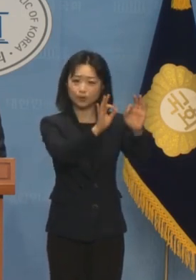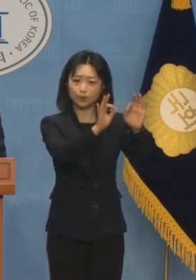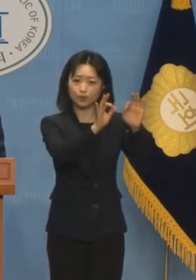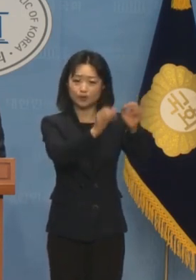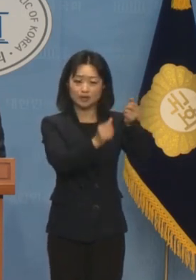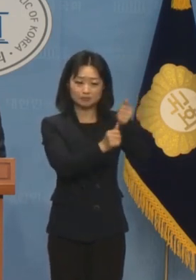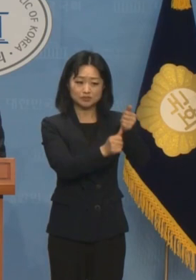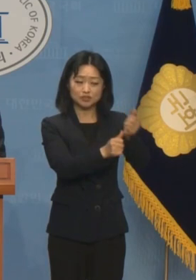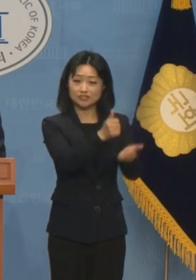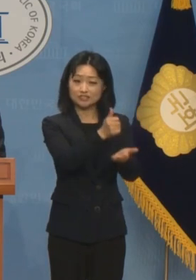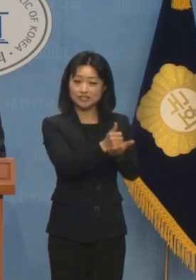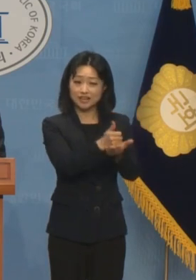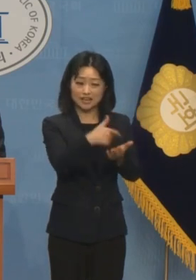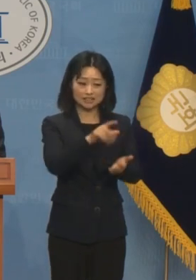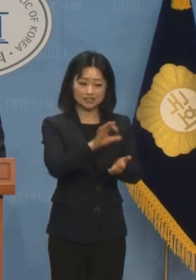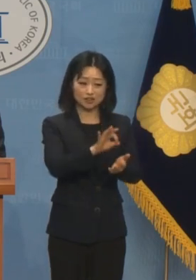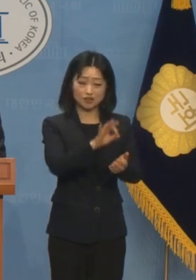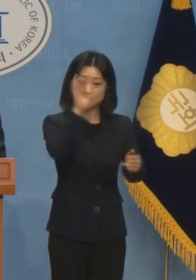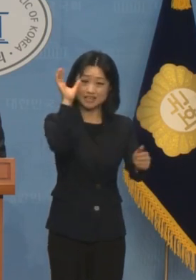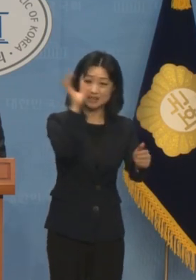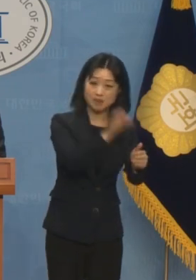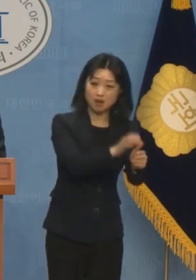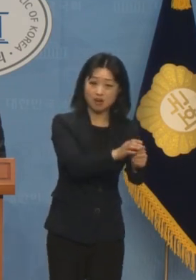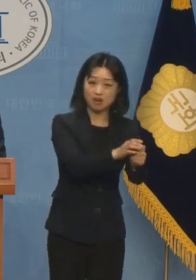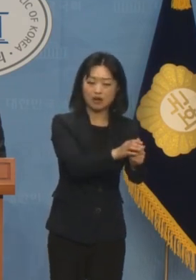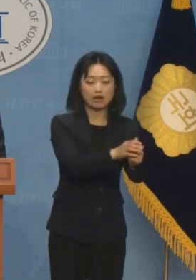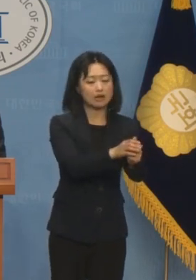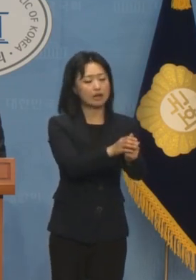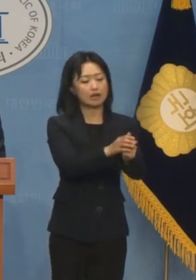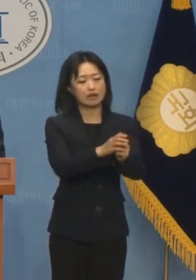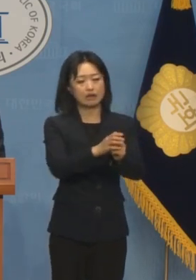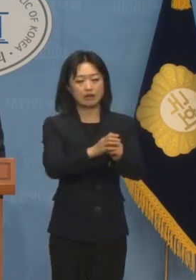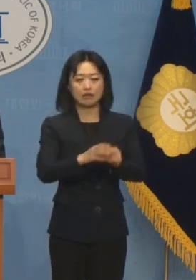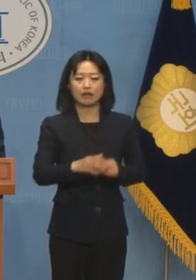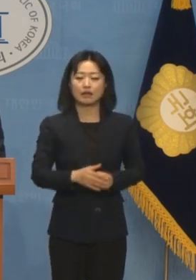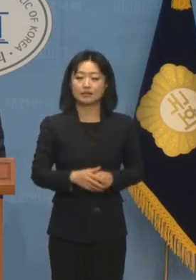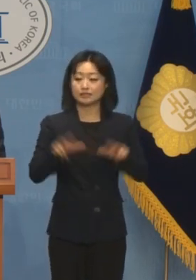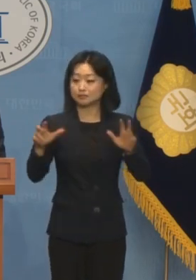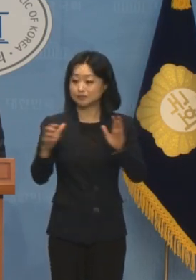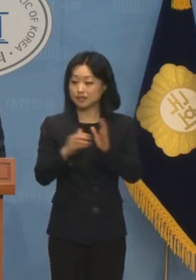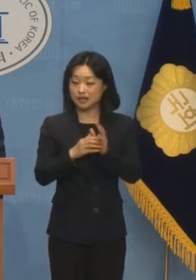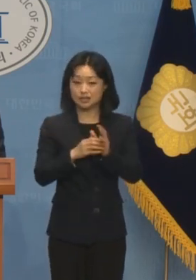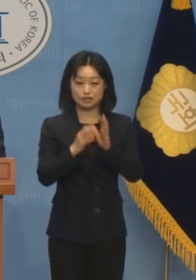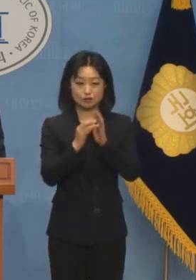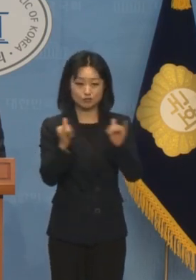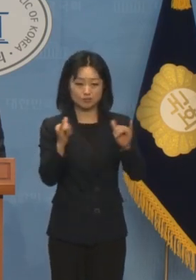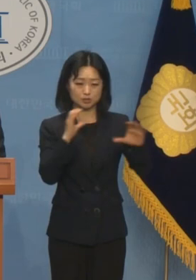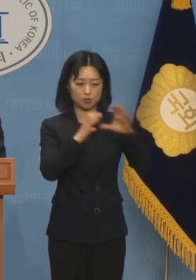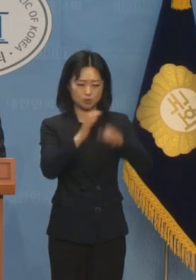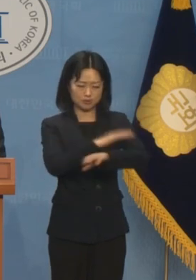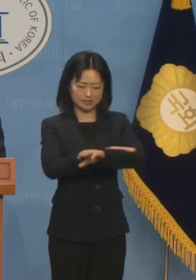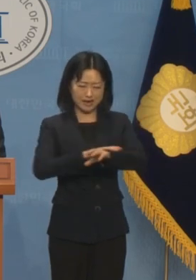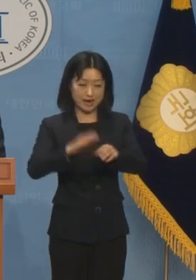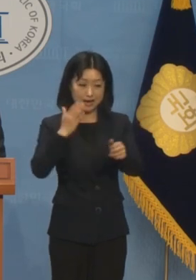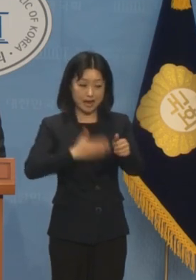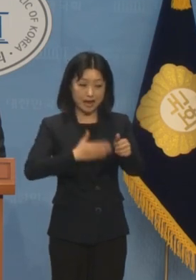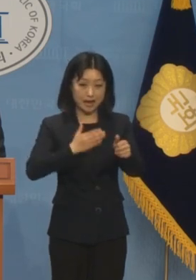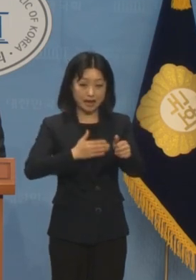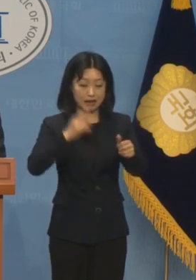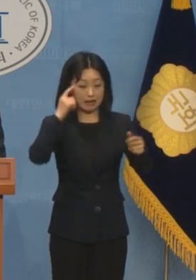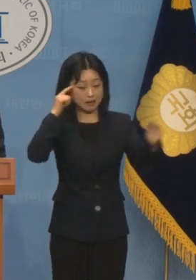정진석 비서실장 임명은 불통의 국정을 전환하라는 국민 명령을 외면한 인사라는